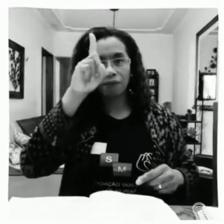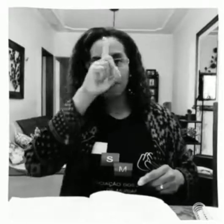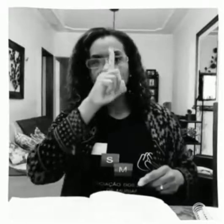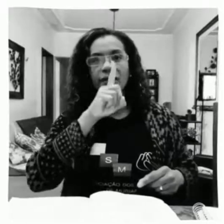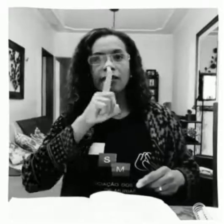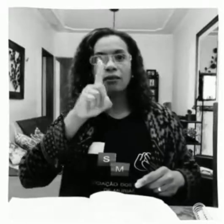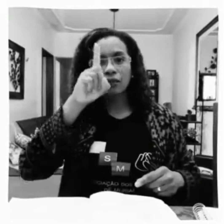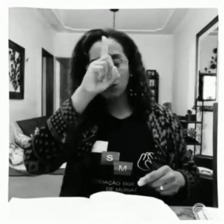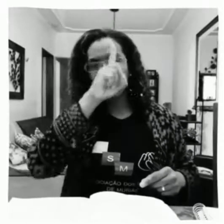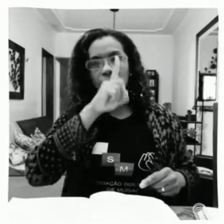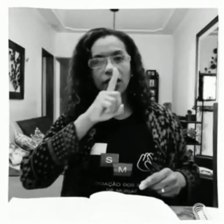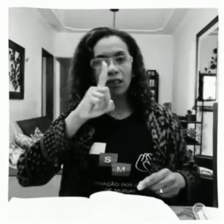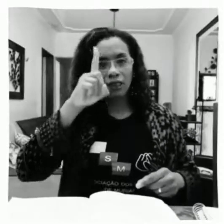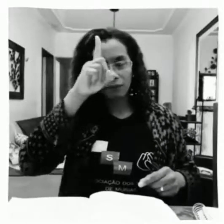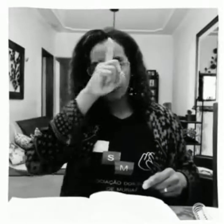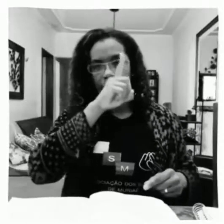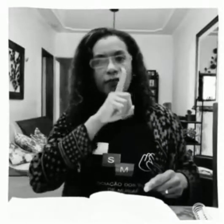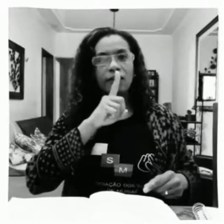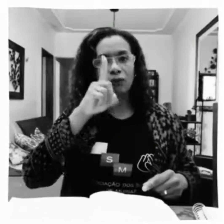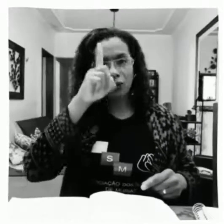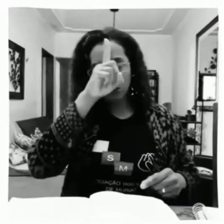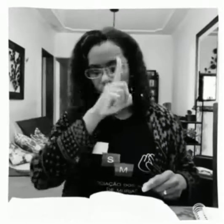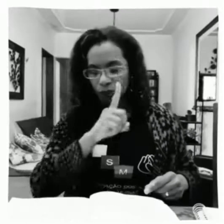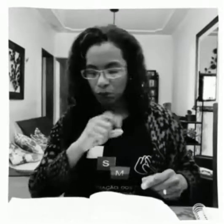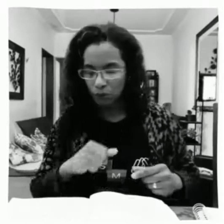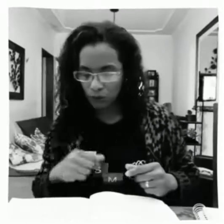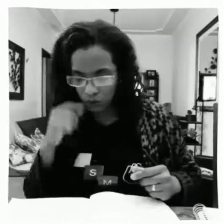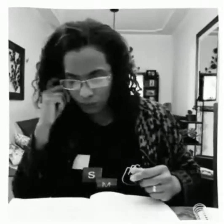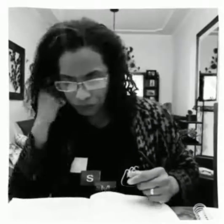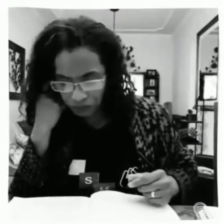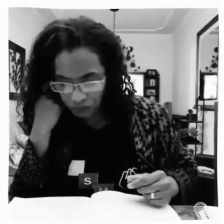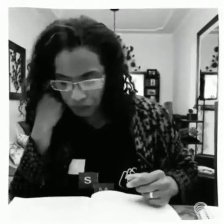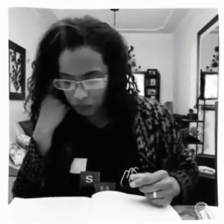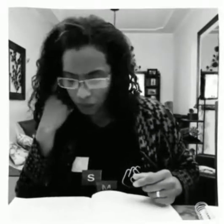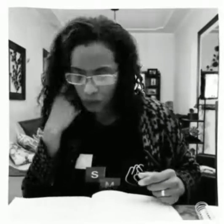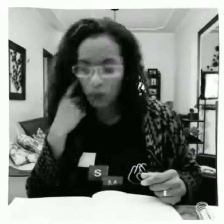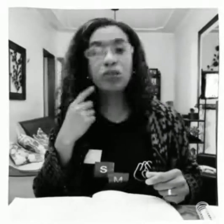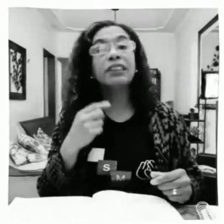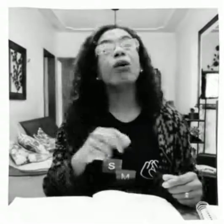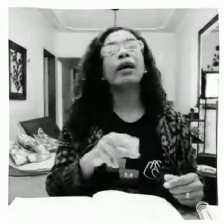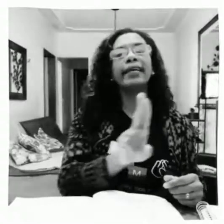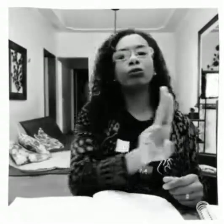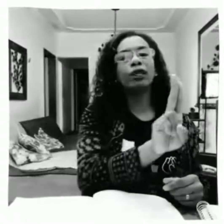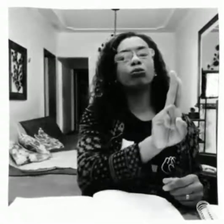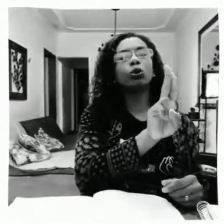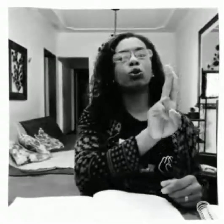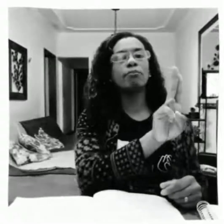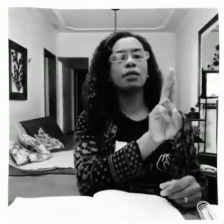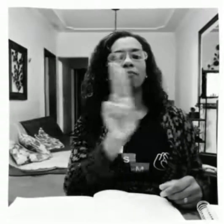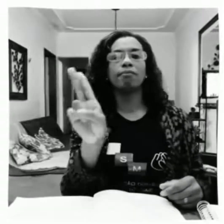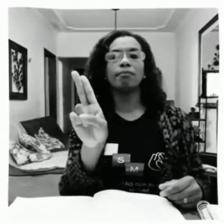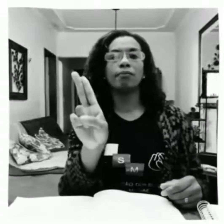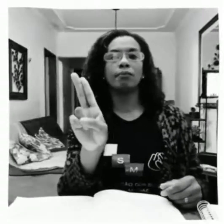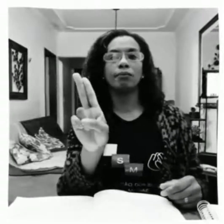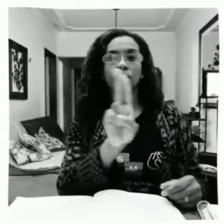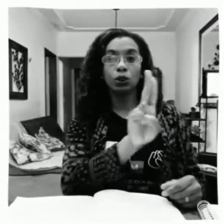circular? Circula aqui, em volta do seu rosto. O sinal reto, que é o